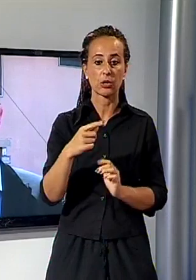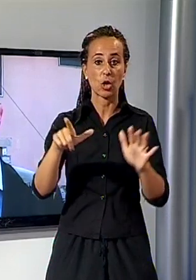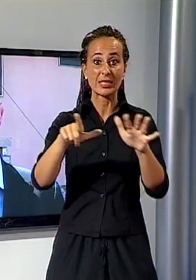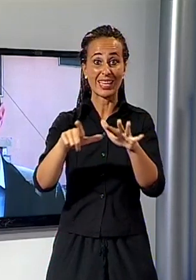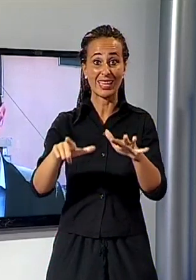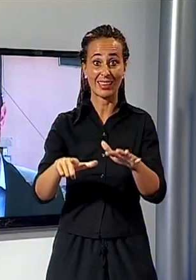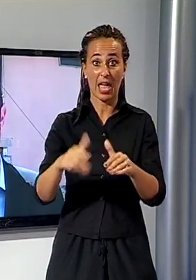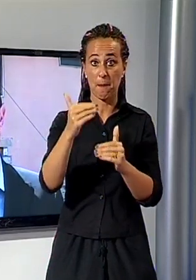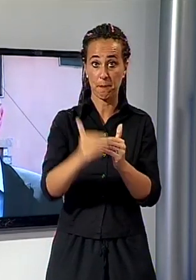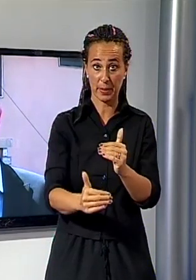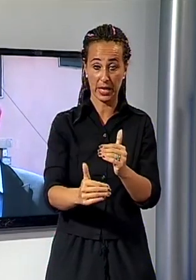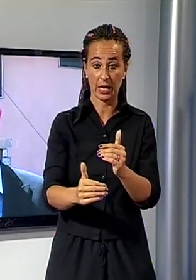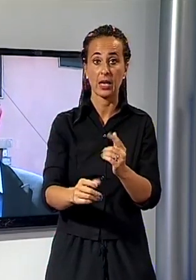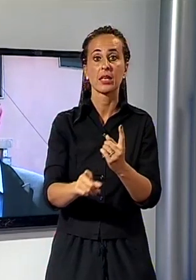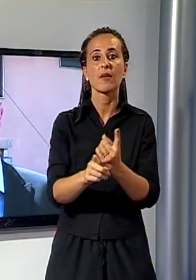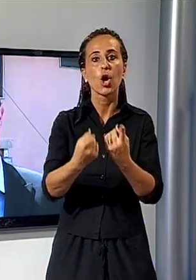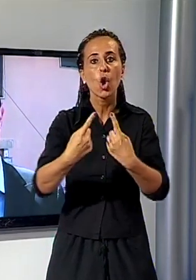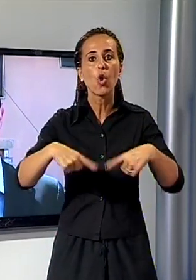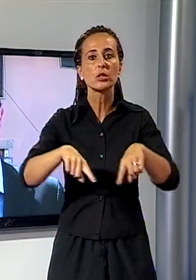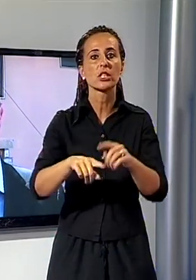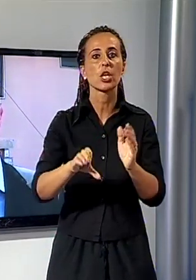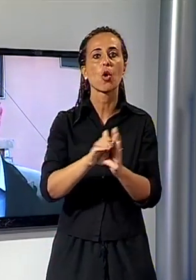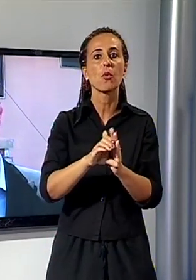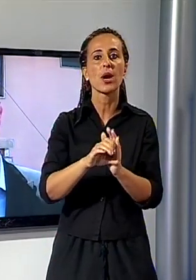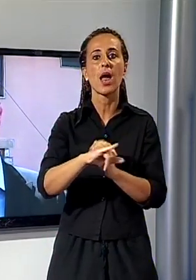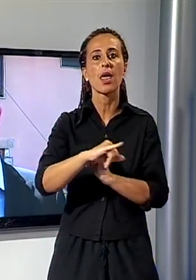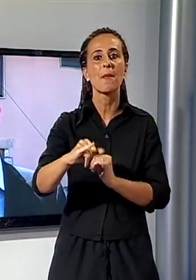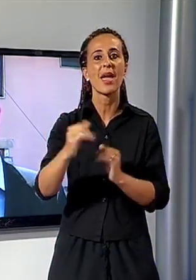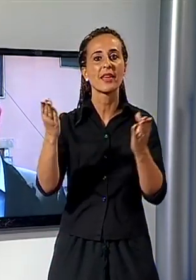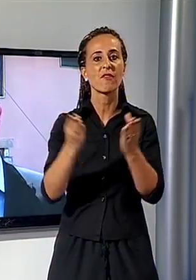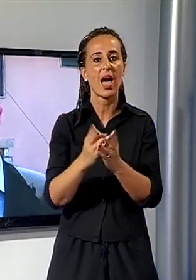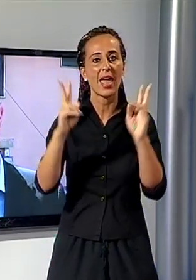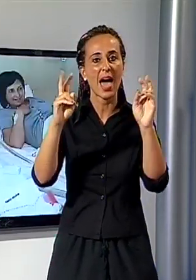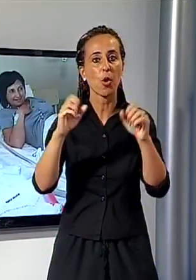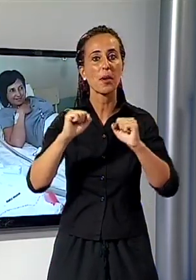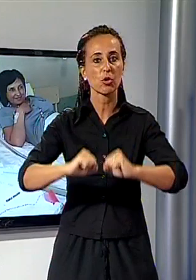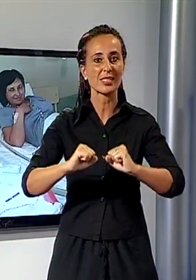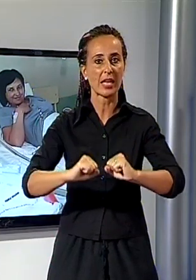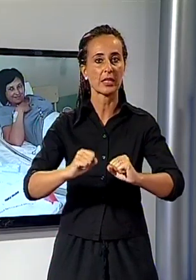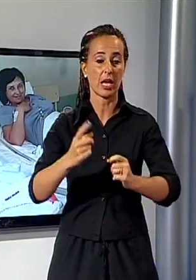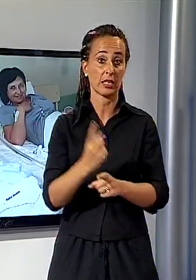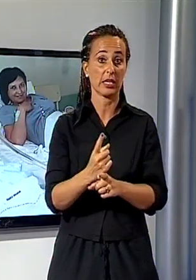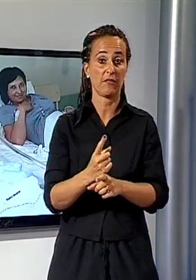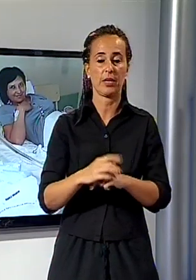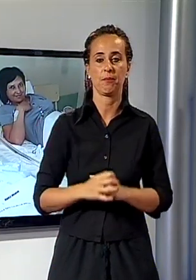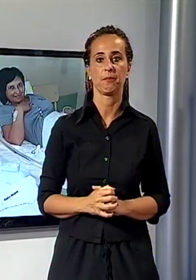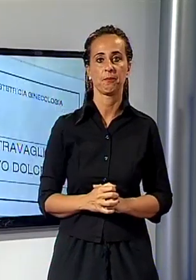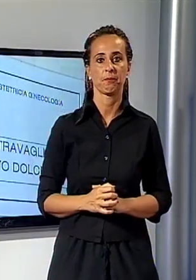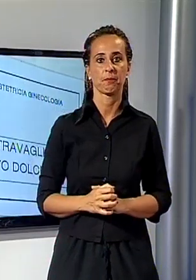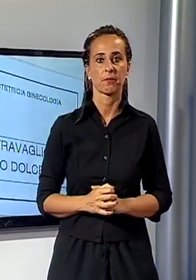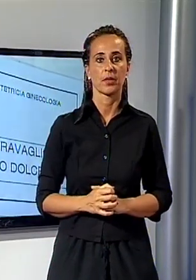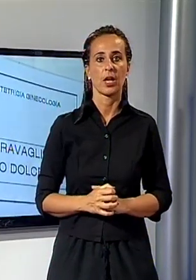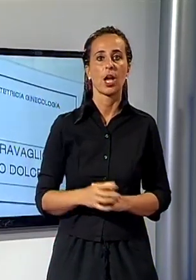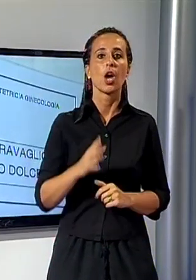mercoledì dalla ASL che ha pure annunciato il sostituto, il dottor Mario Nuzzi. Il sindaco di Barga ha subito reagito. Viglione